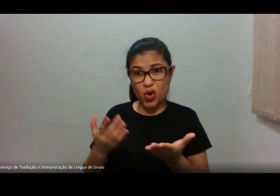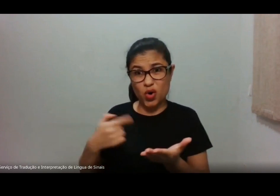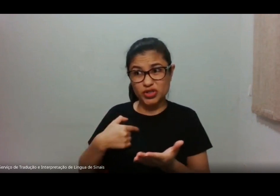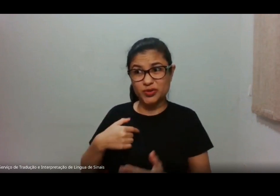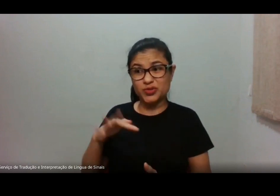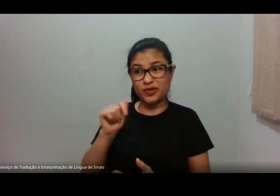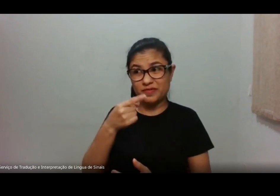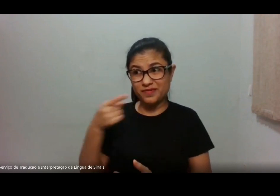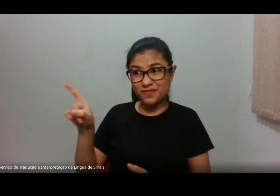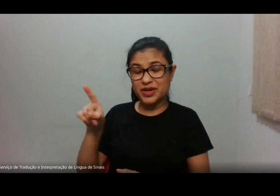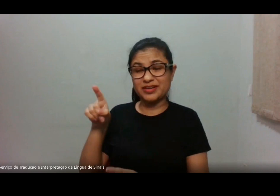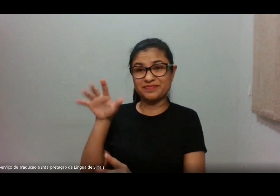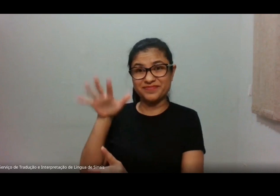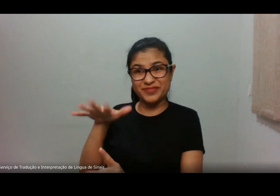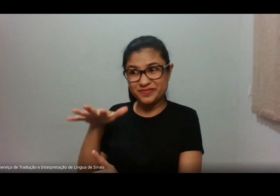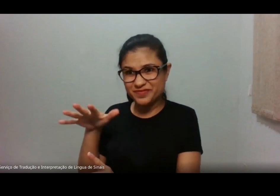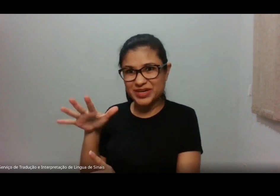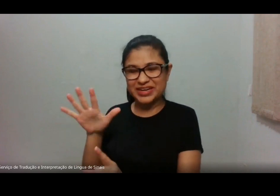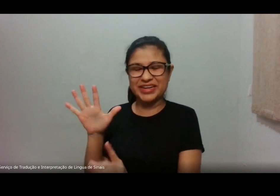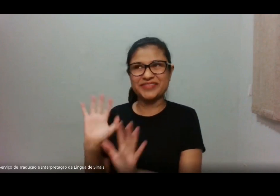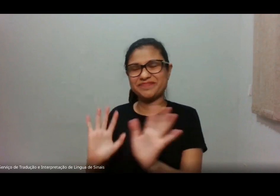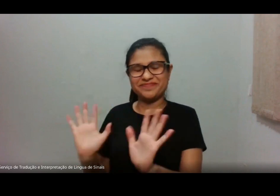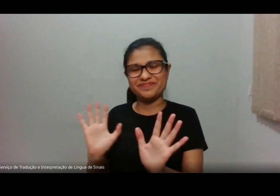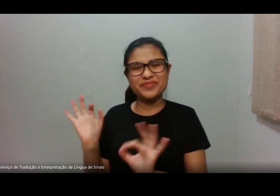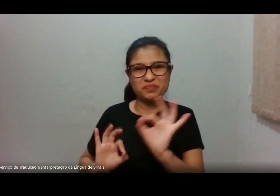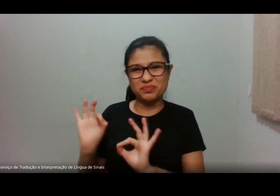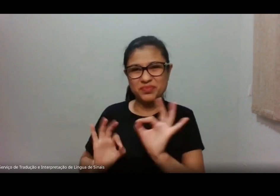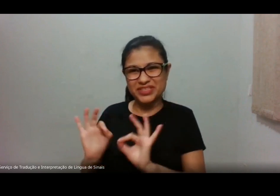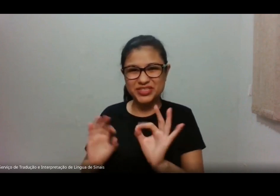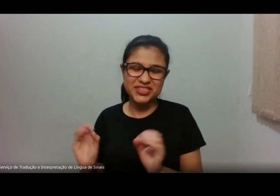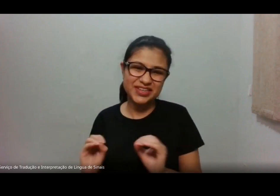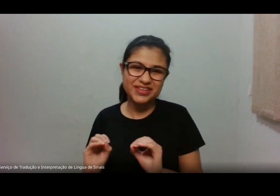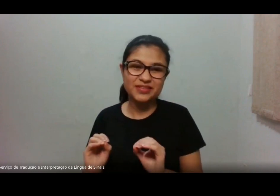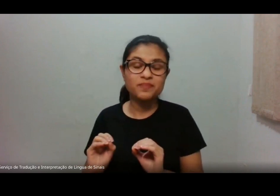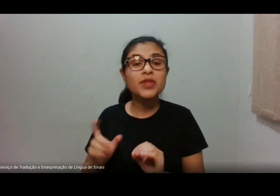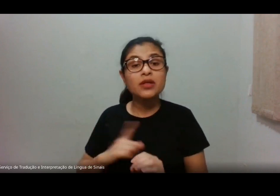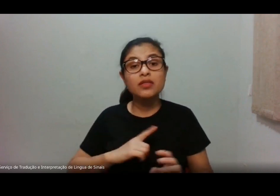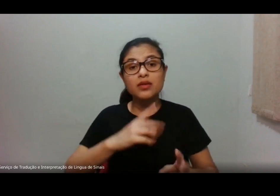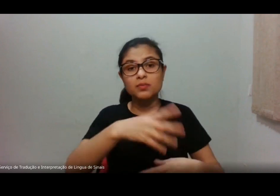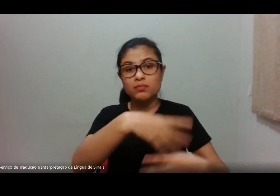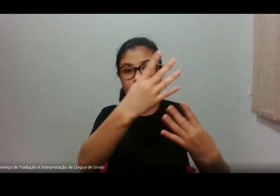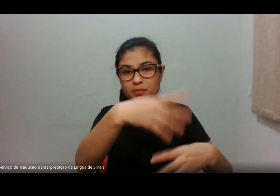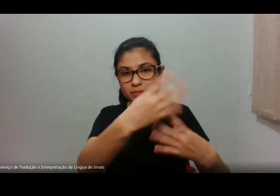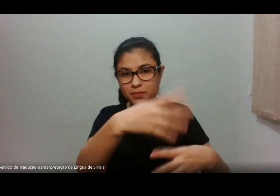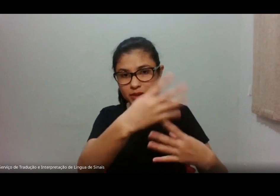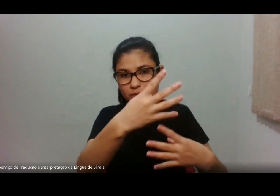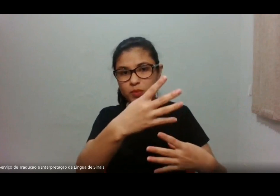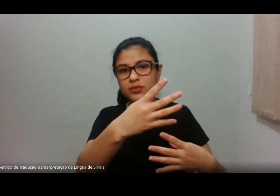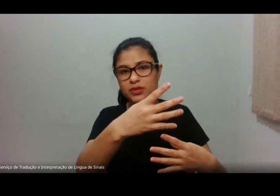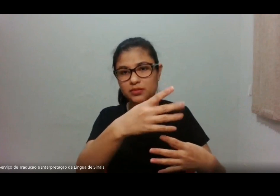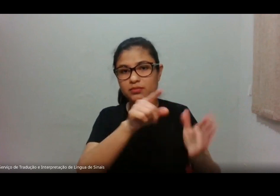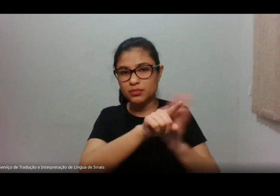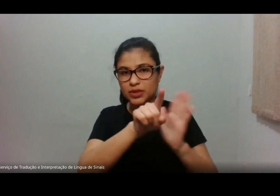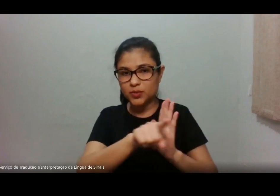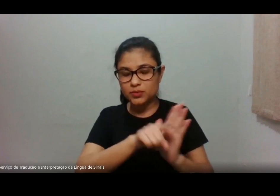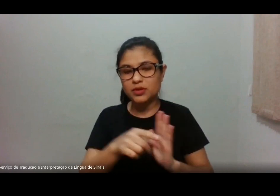tiete, né? Mas não planejei, desculpe. A gente tem algumas perguntas no chat. É, eu vou começar com